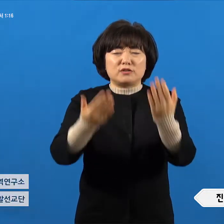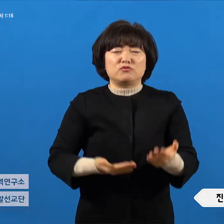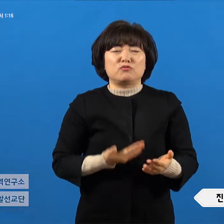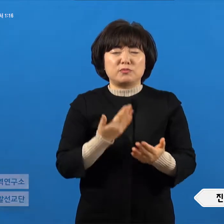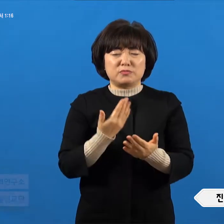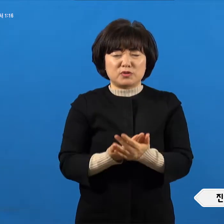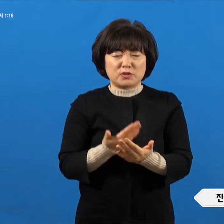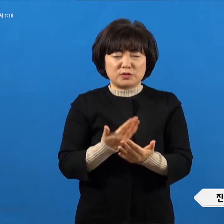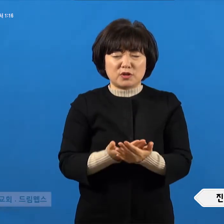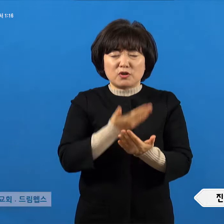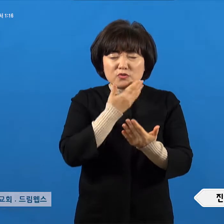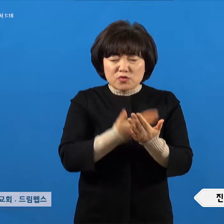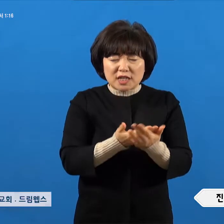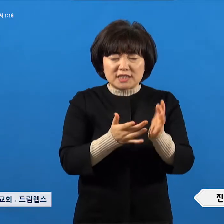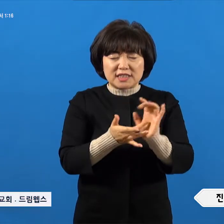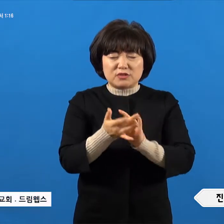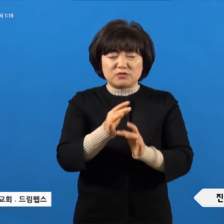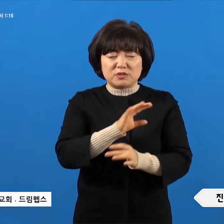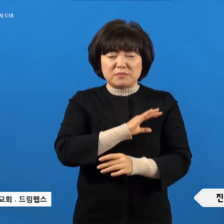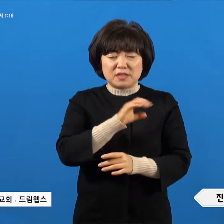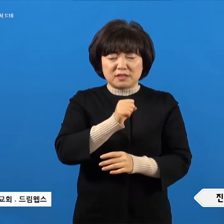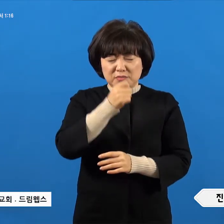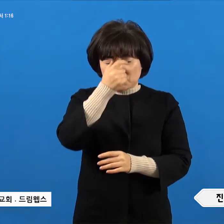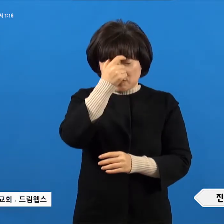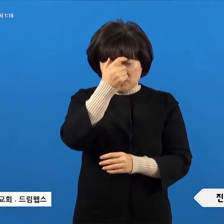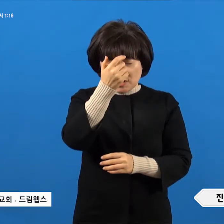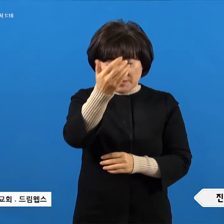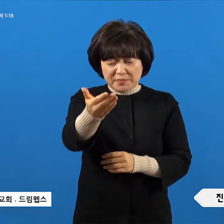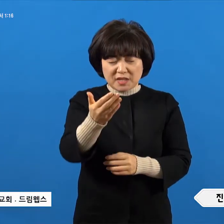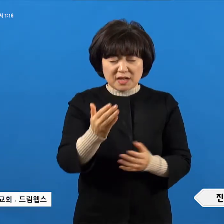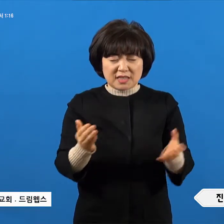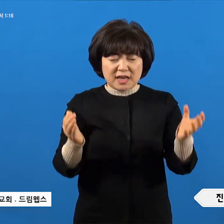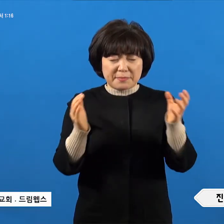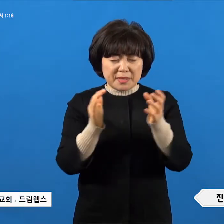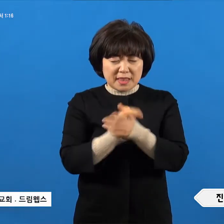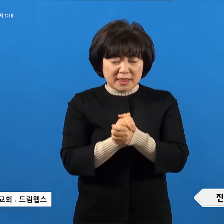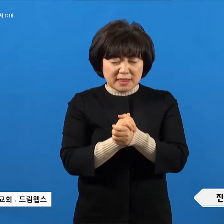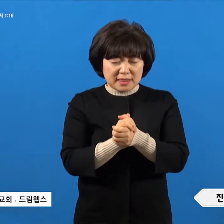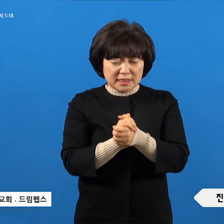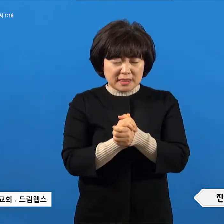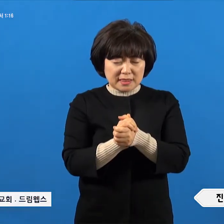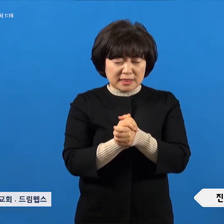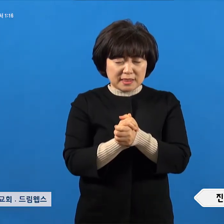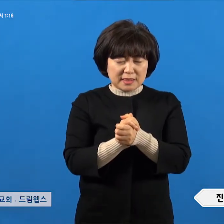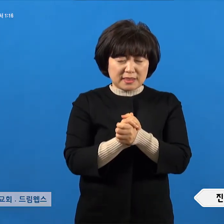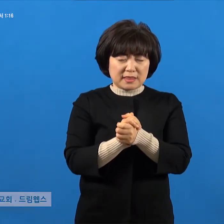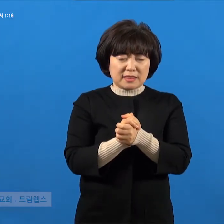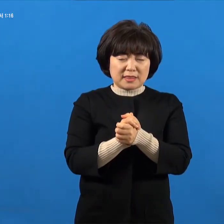도와주옵소서. 귀하신 예수님의 이름으로 기도하옵나이다. 아멘.